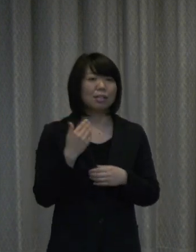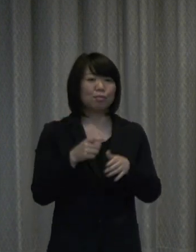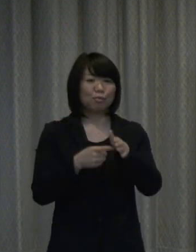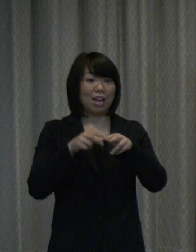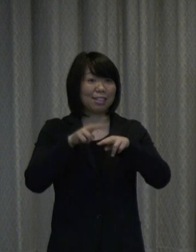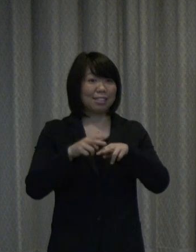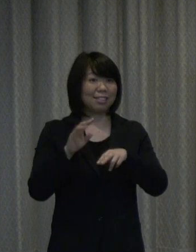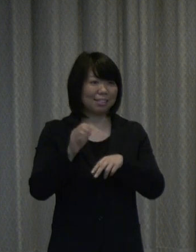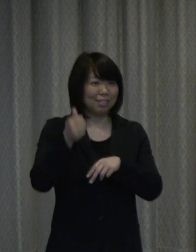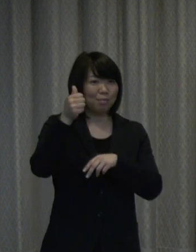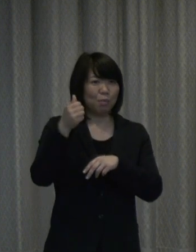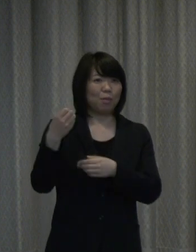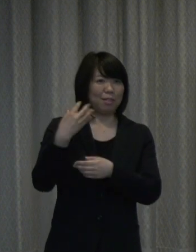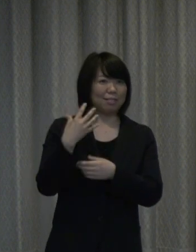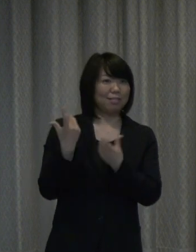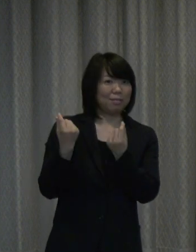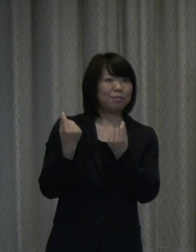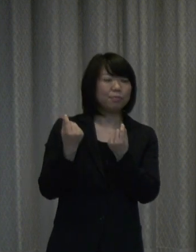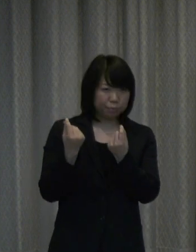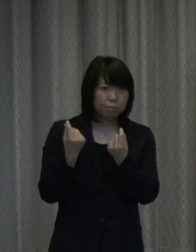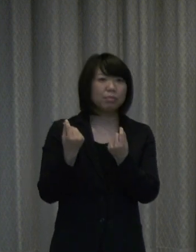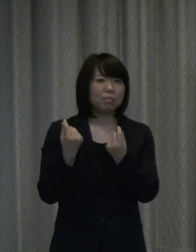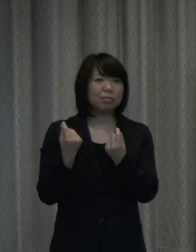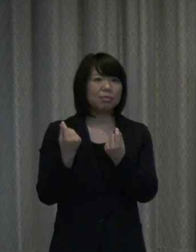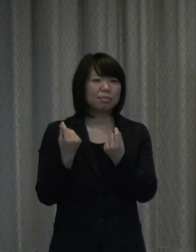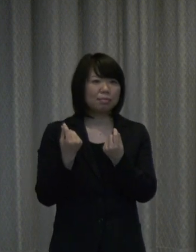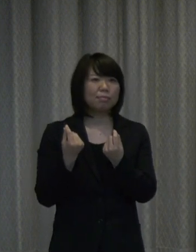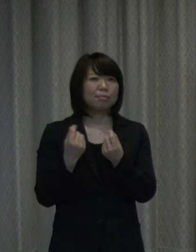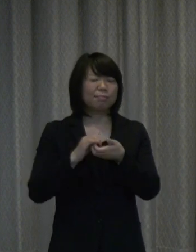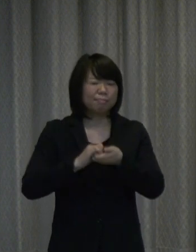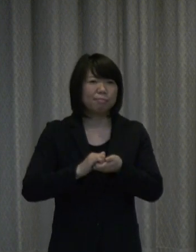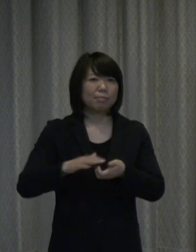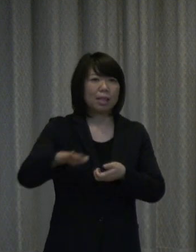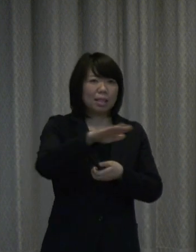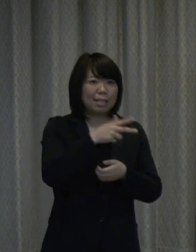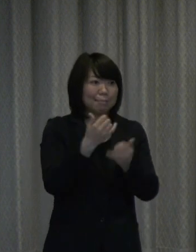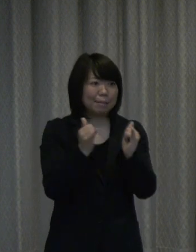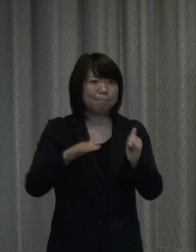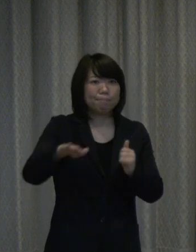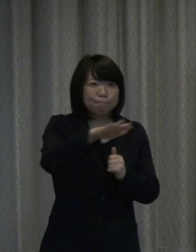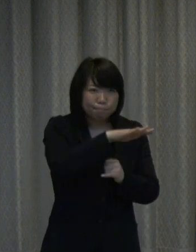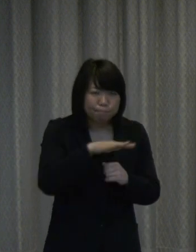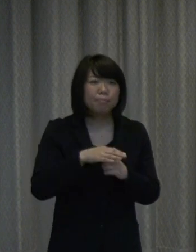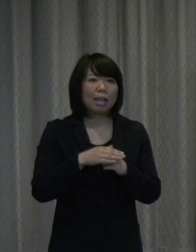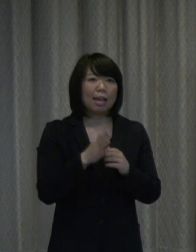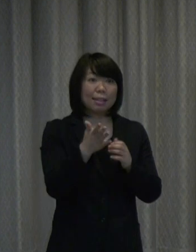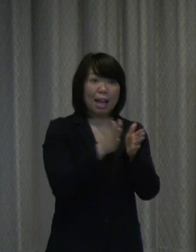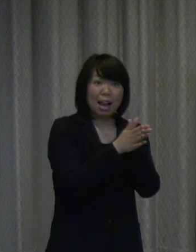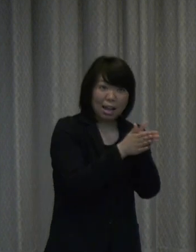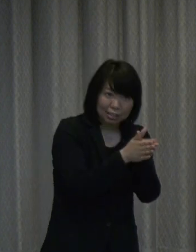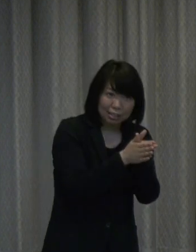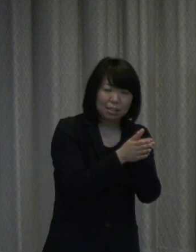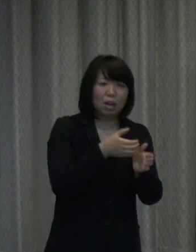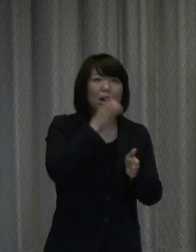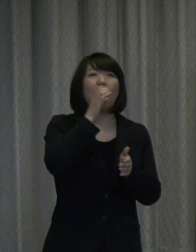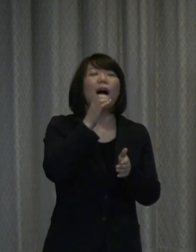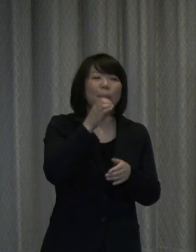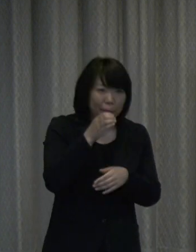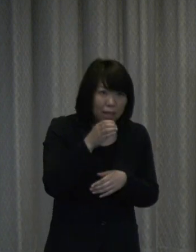事からもお話がございました。どうぞ市民の皆様方には、手洗いやうが